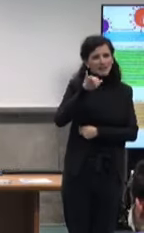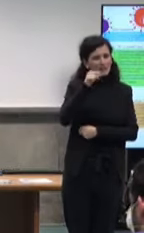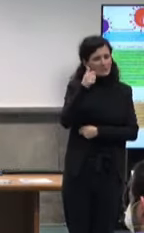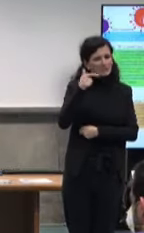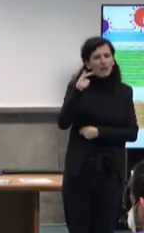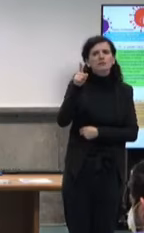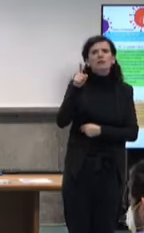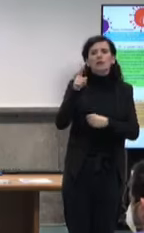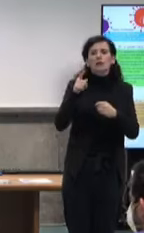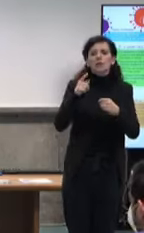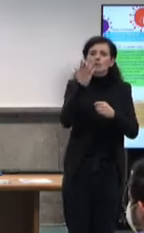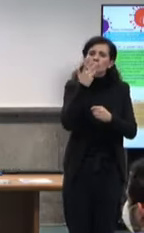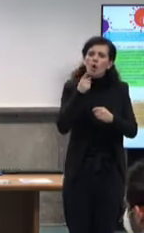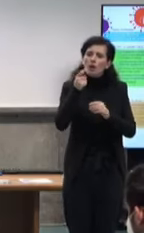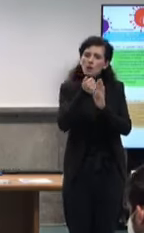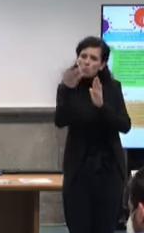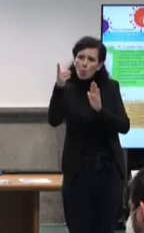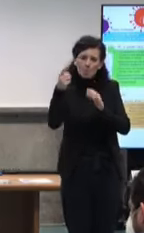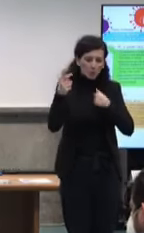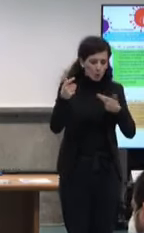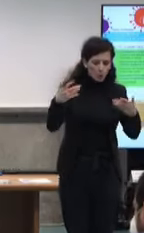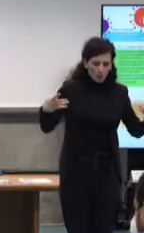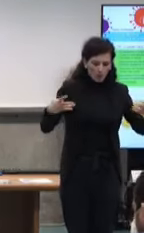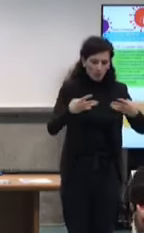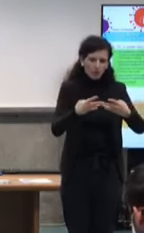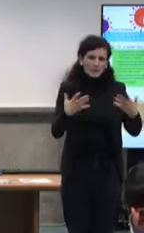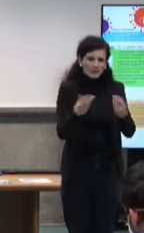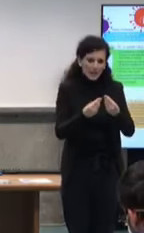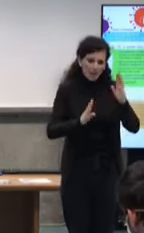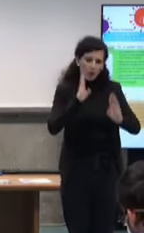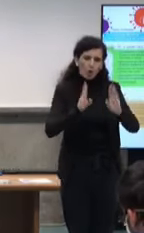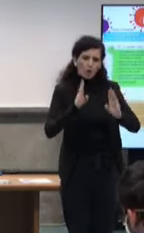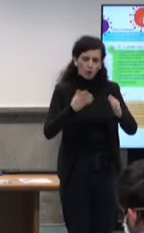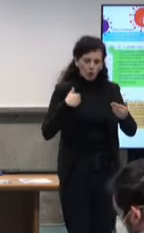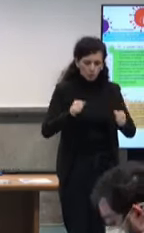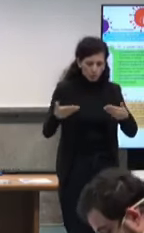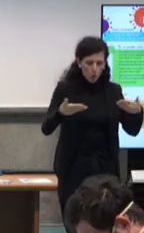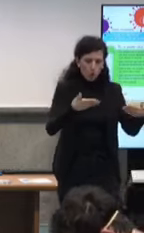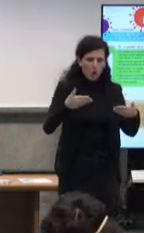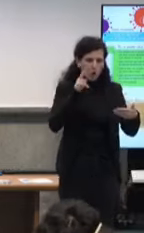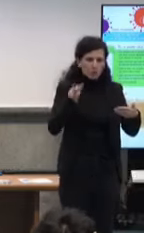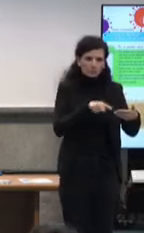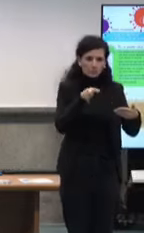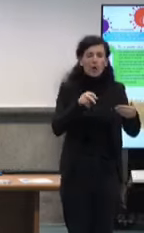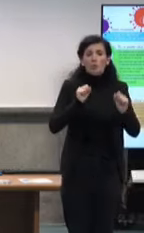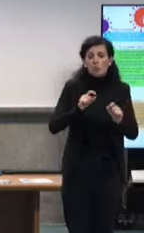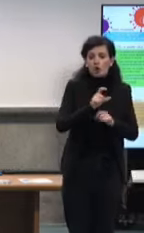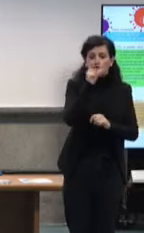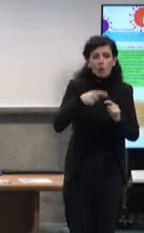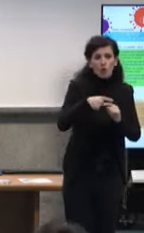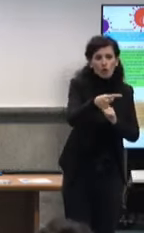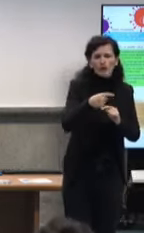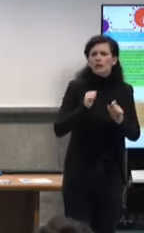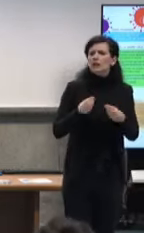poter incrociare questi dati perché quello è l'unico dato che poi ci consente di farlo io spero nei prossimi giorni vi presenteremo in maniera completa quindi